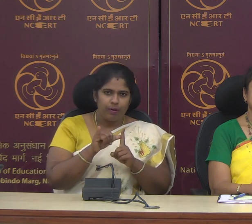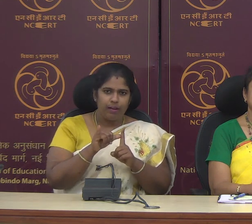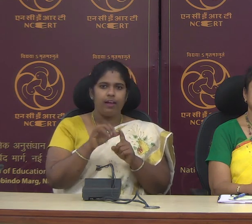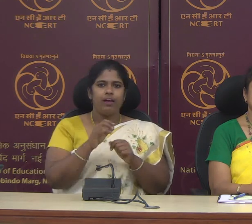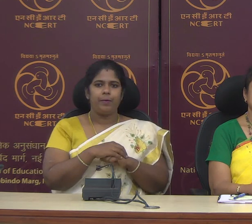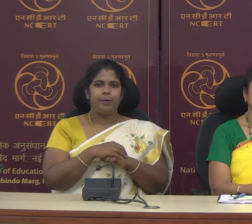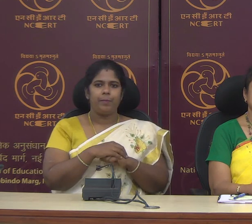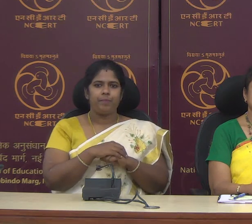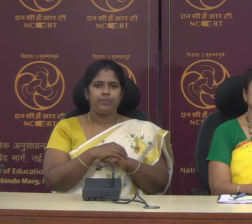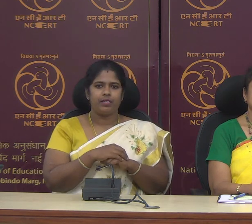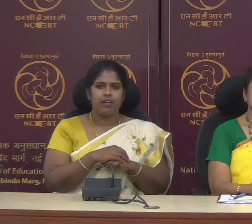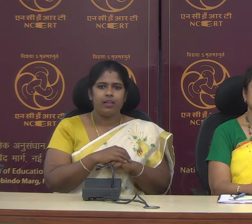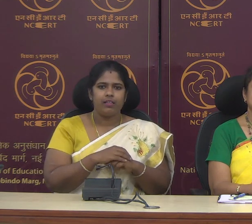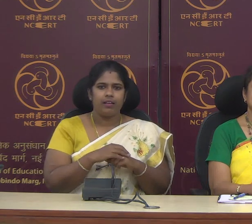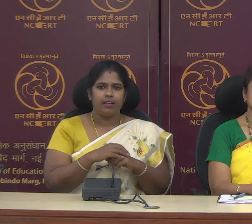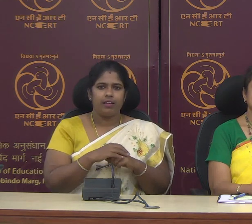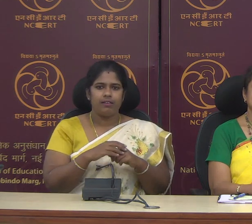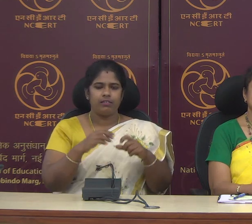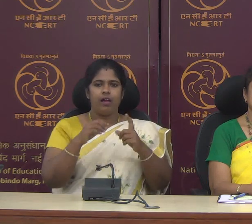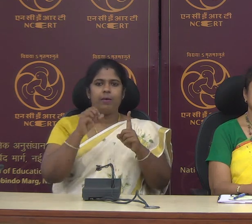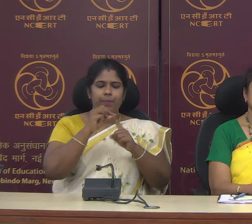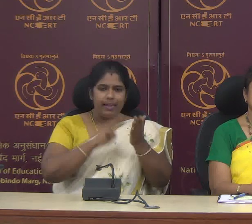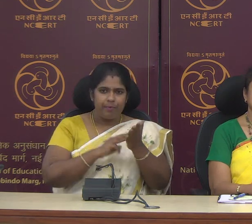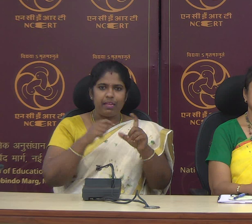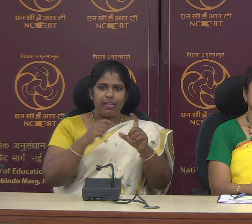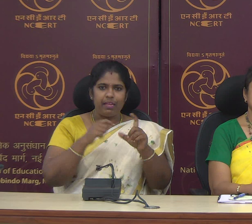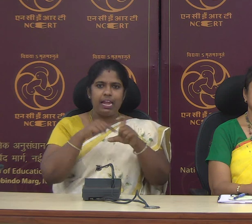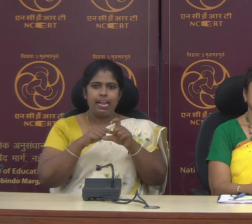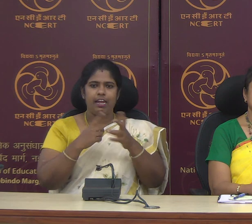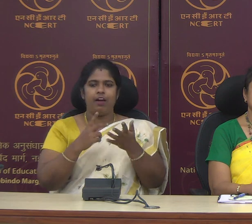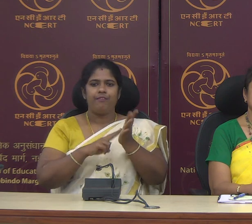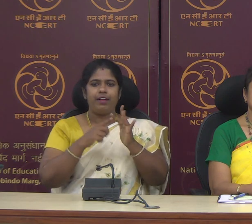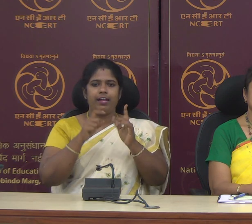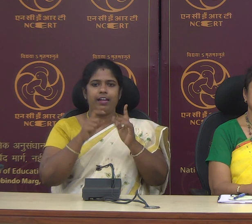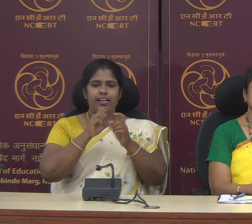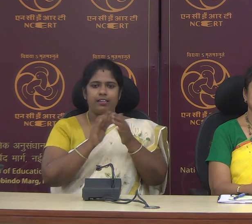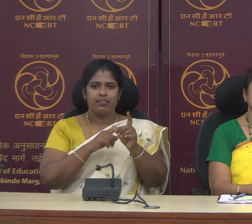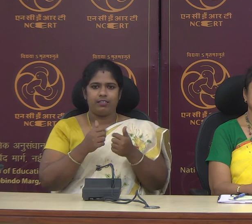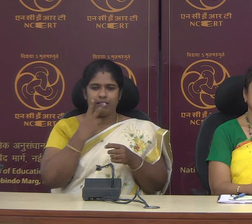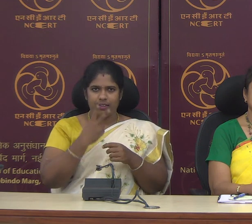प्रधानमंत्री ई विद्या चैनल्स पर इसे देख रहे थे। हमारे साथ जुड़ने के लिए बहुत बहुत शुक्रिया, बहुत आभार, नमस्कार।